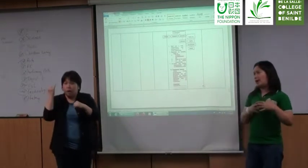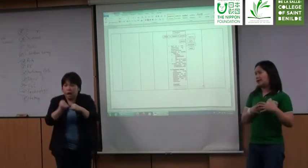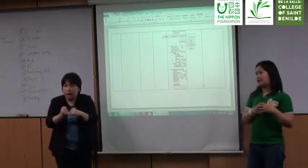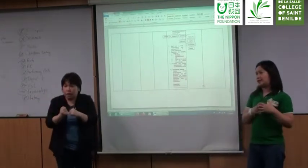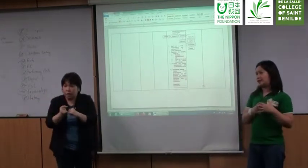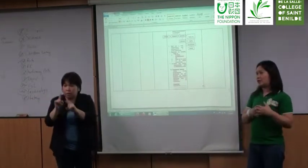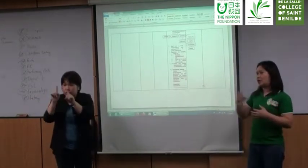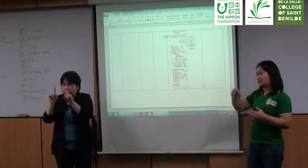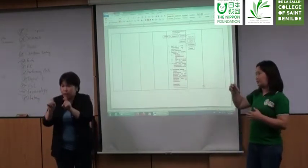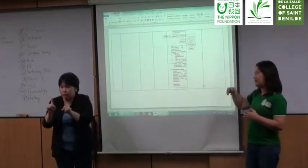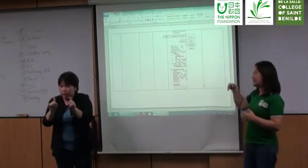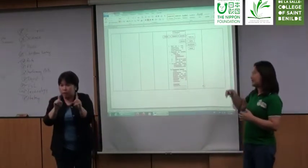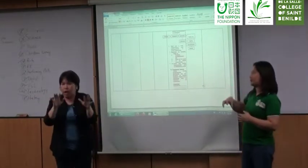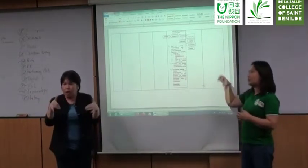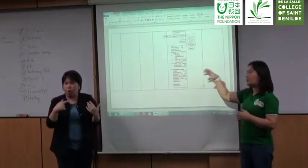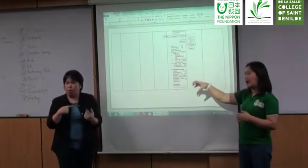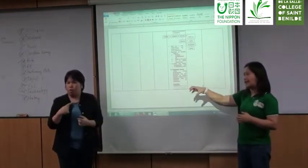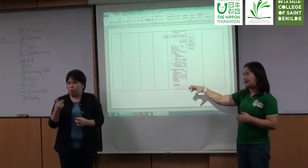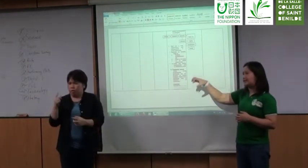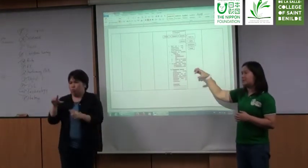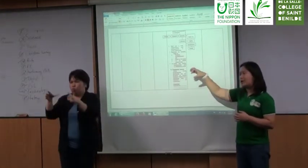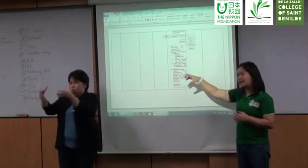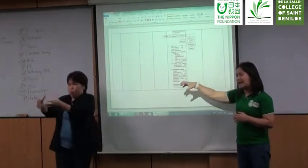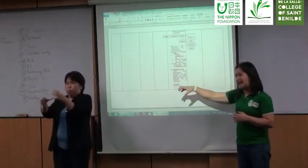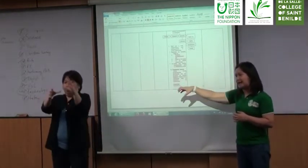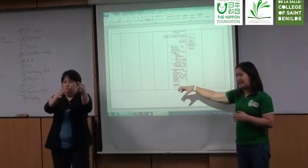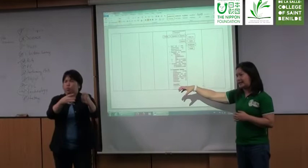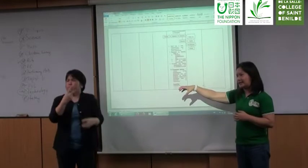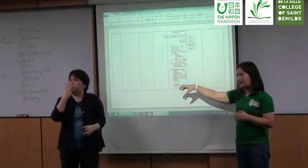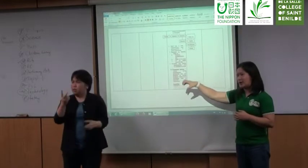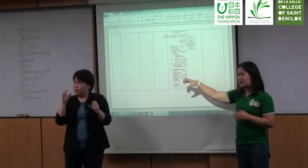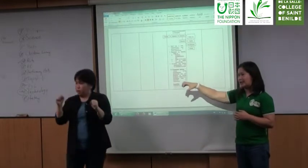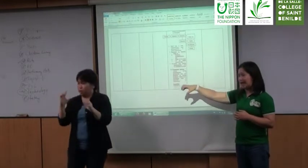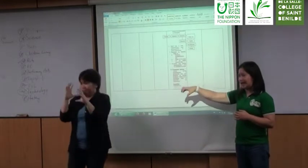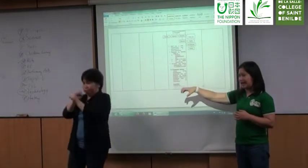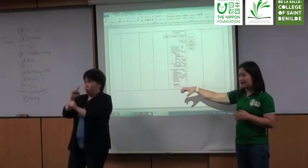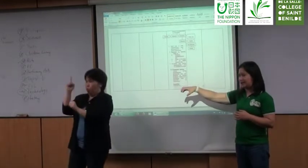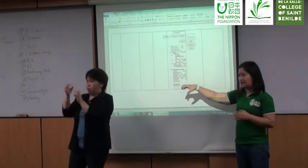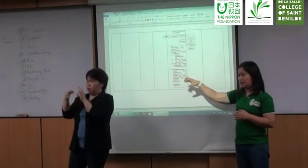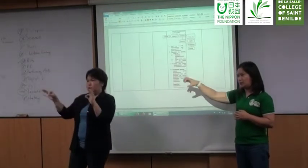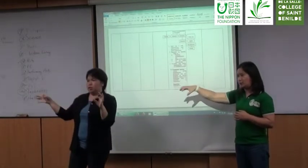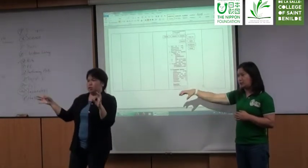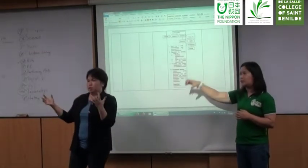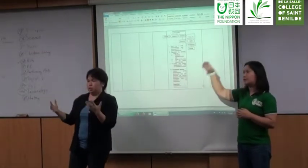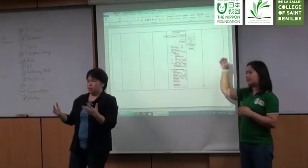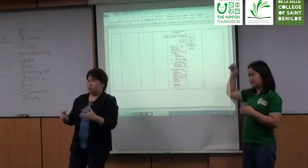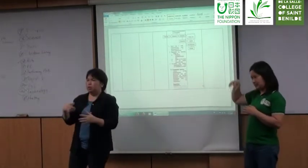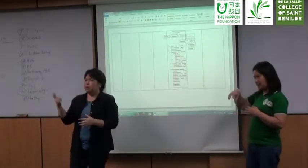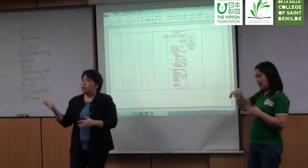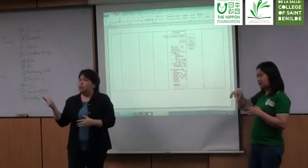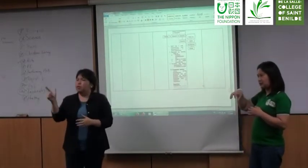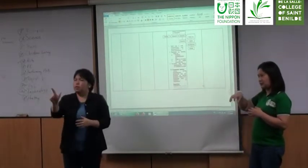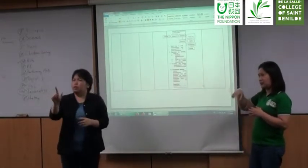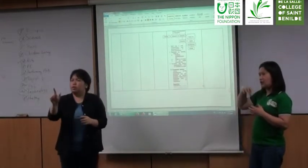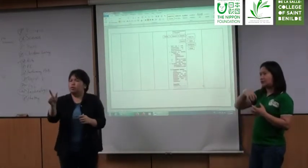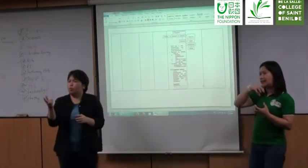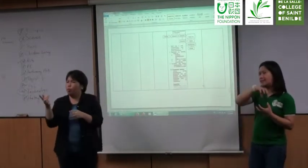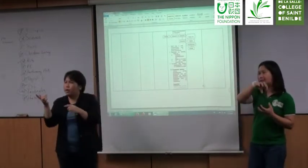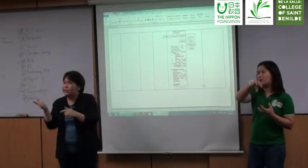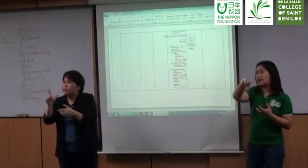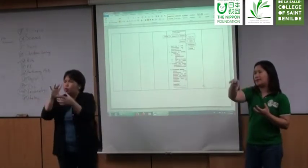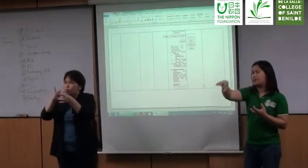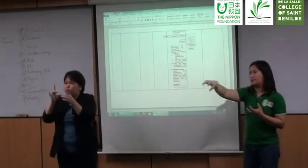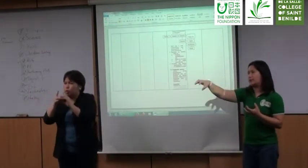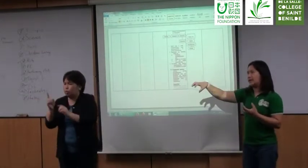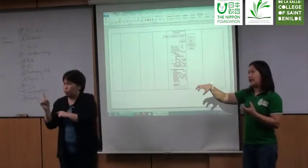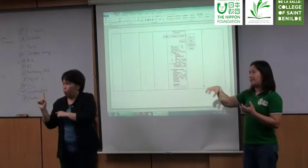Group 1. O, pwede simulan niya. Group 1, simulan nga natin kung ano nangyari. Group 2, ano sumunod. So, alam